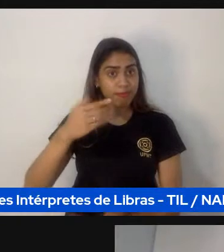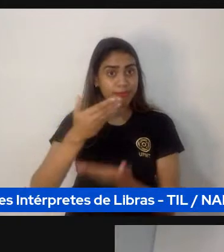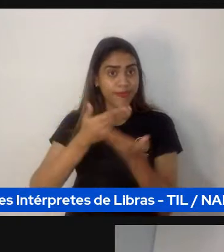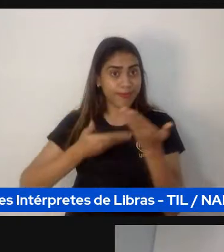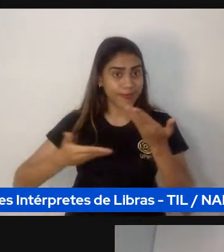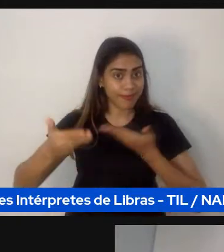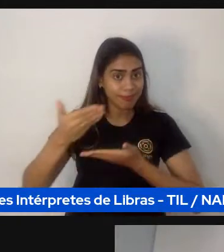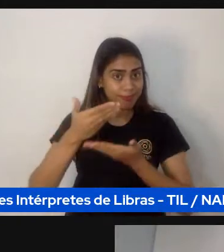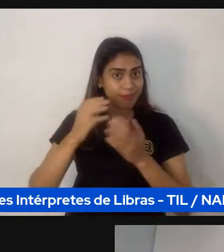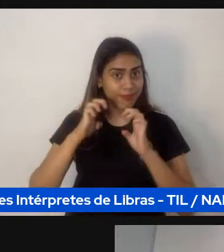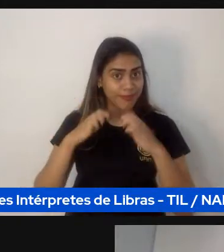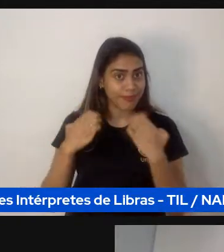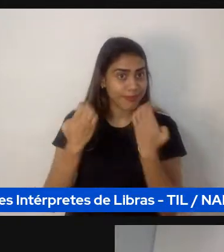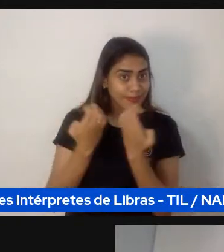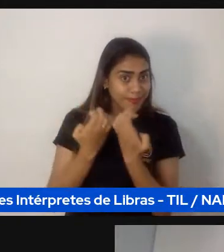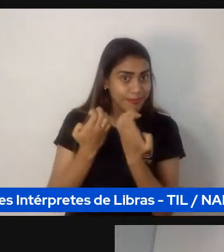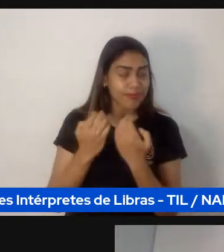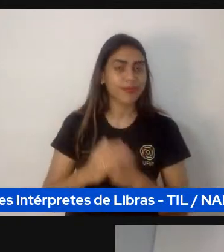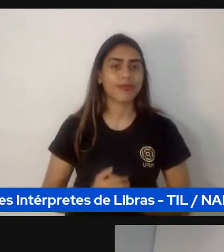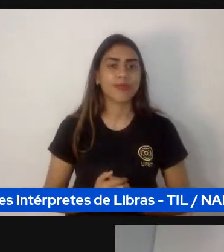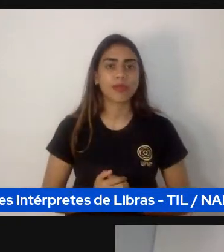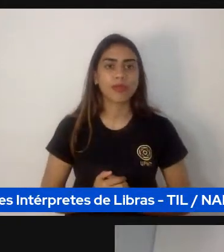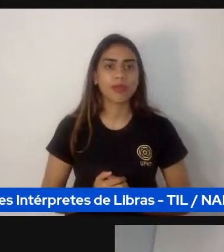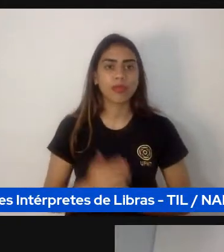Segue a Paola, minha colega.